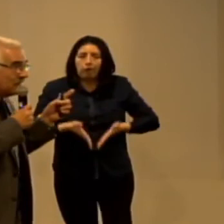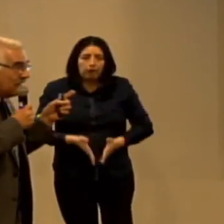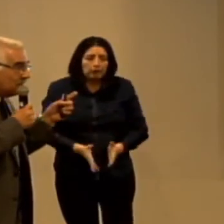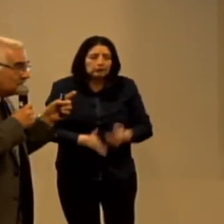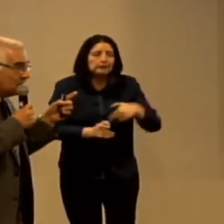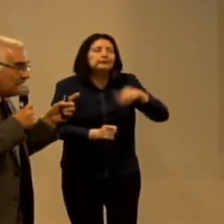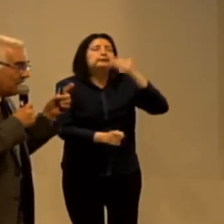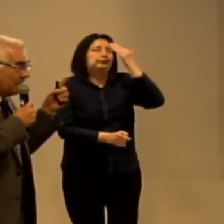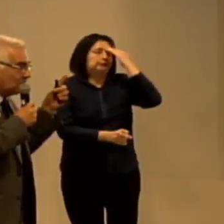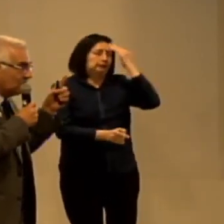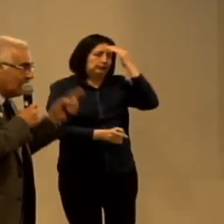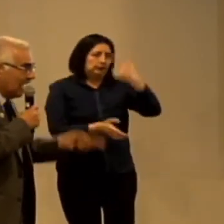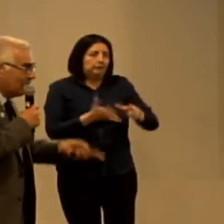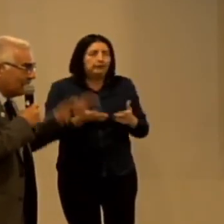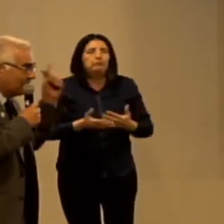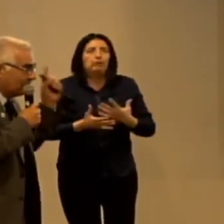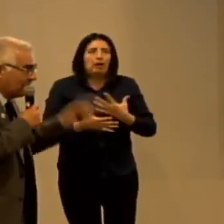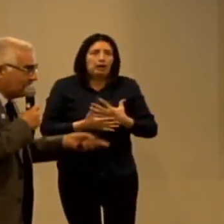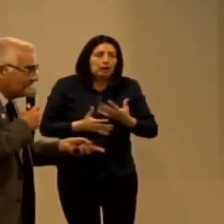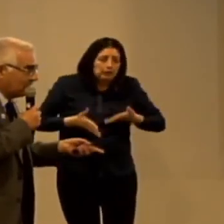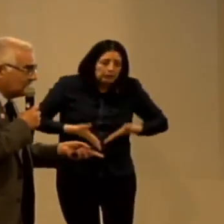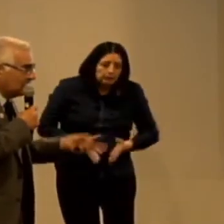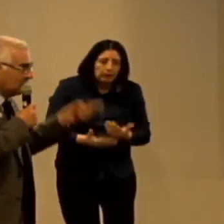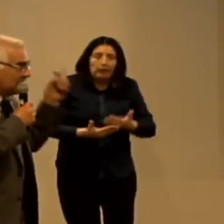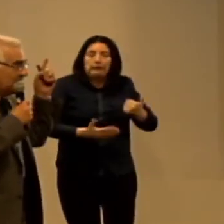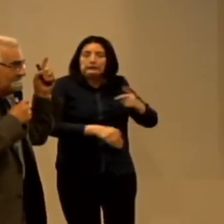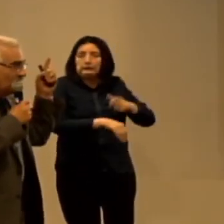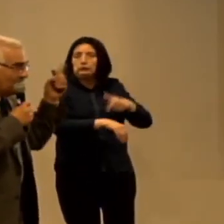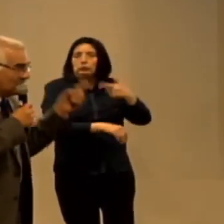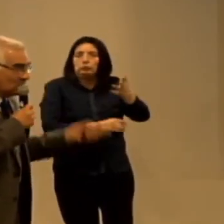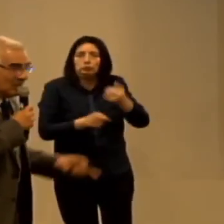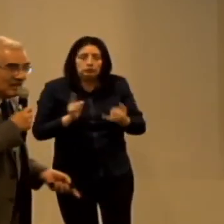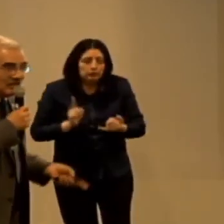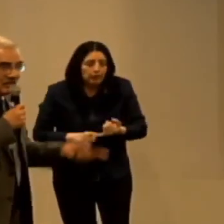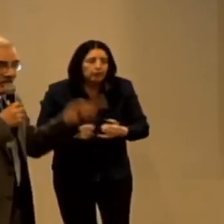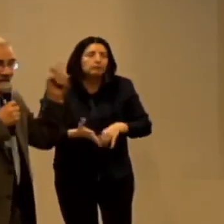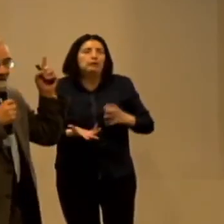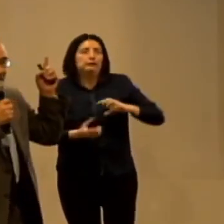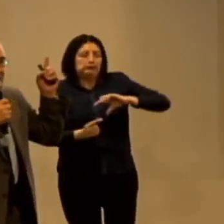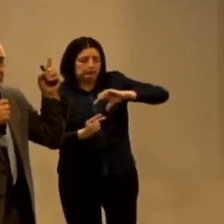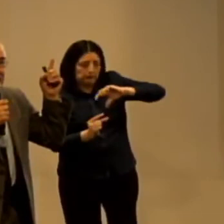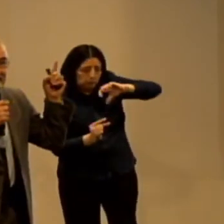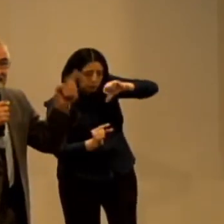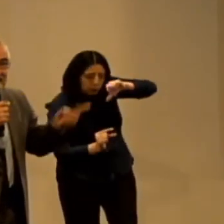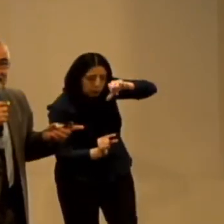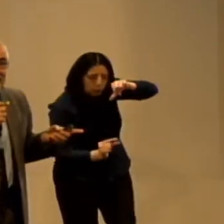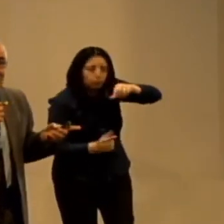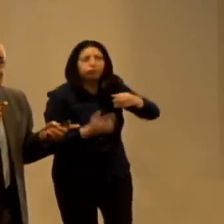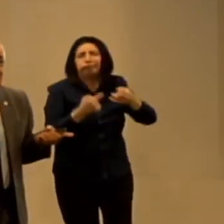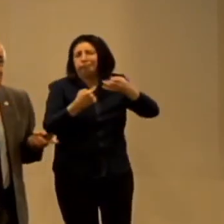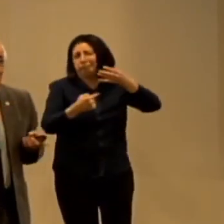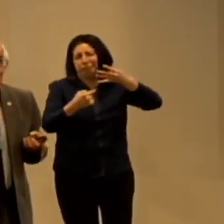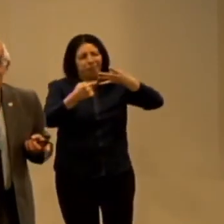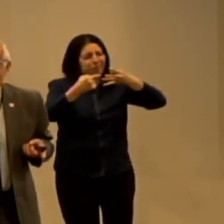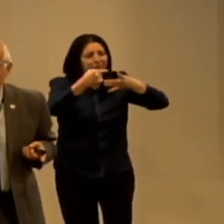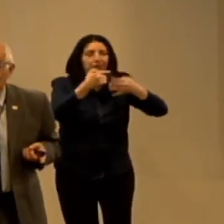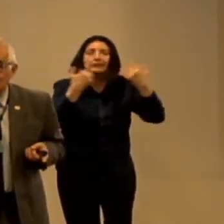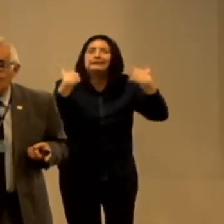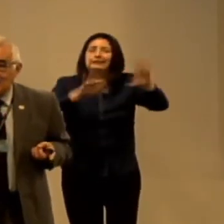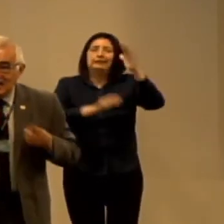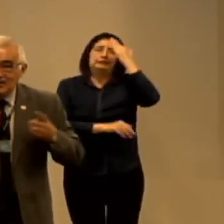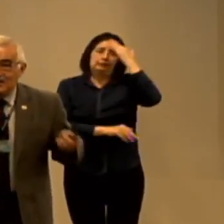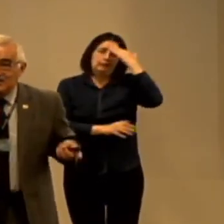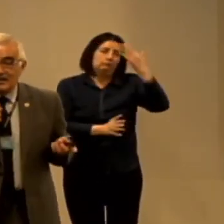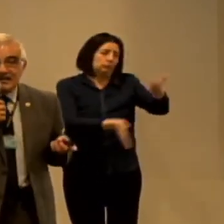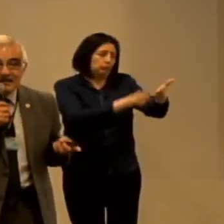tenemos identificados. La prematuridad, apagar baja debajo de 7, anomalías congénitas, etcétera, etcétera, que ya las tenemos